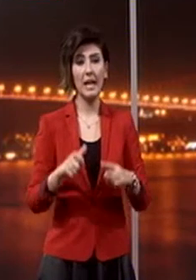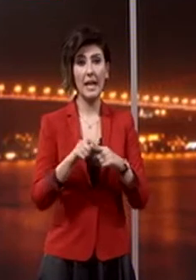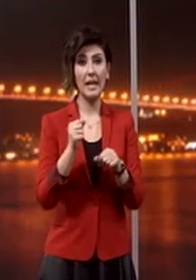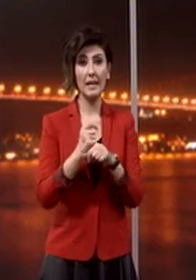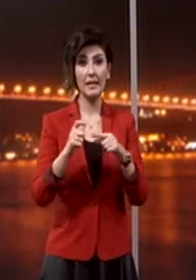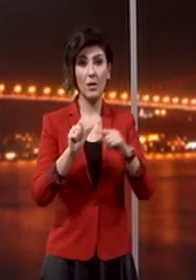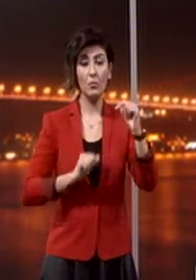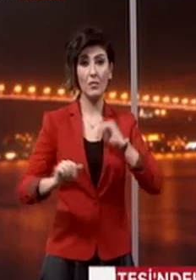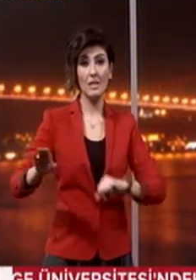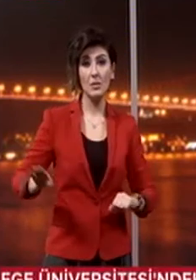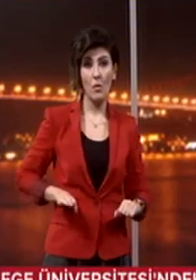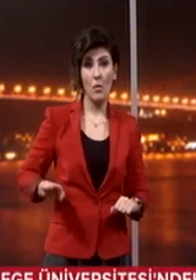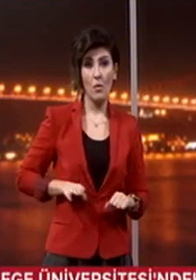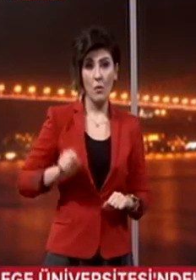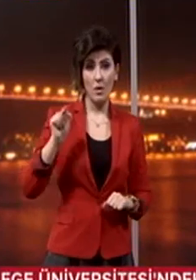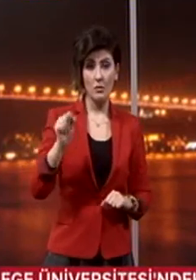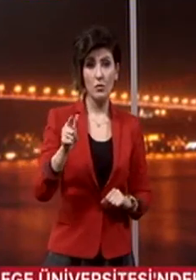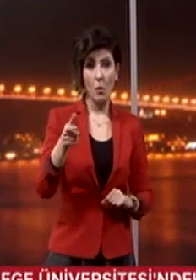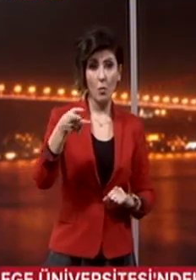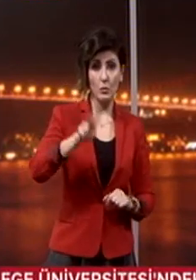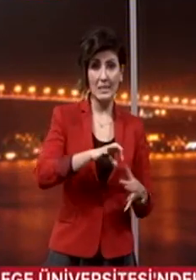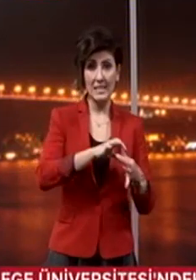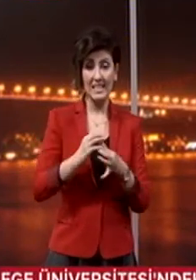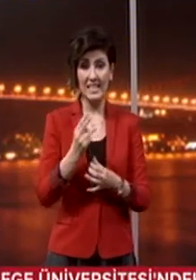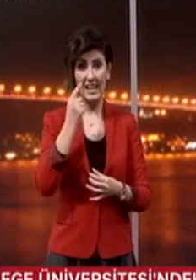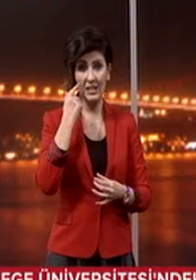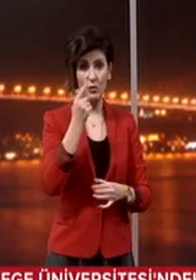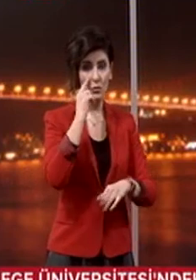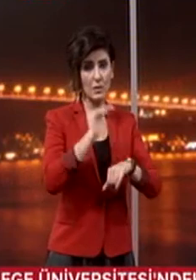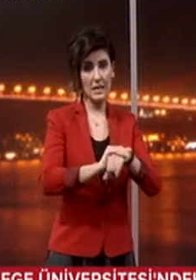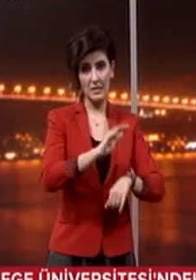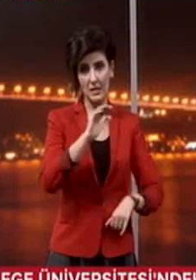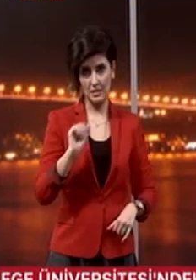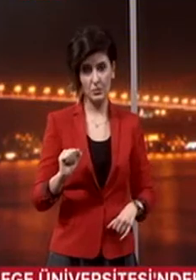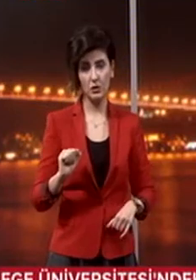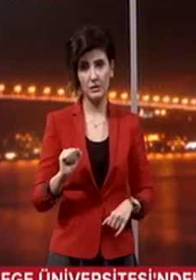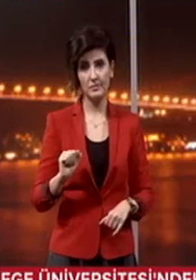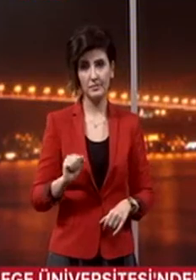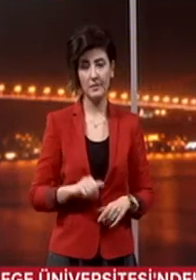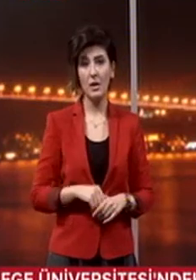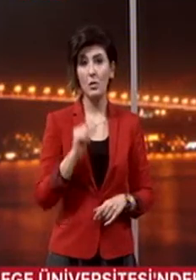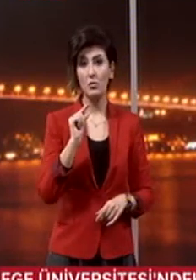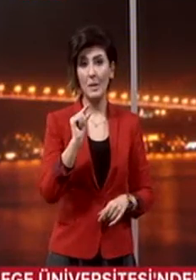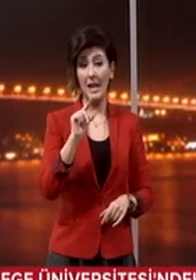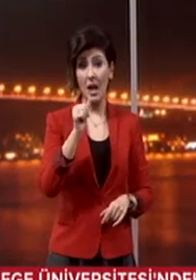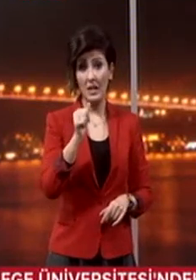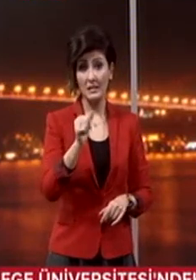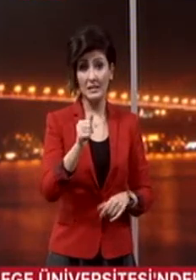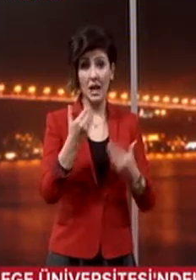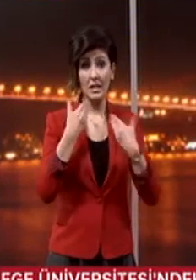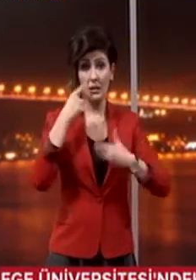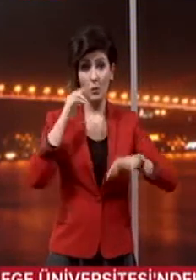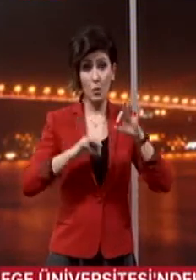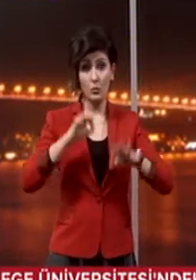Ege Üniversitesi öğrencisi Fırat Yılmaz Çakıroğlu'nun öldürülmesiyle ilgili 7 kişi gözaltına alınmıştı. Şüphelilerden 6'sı